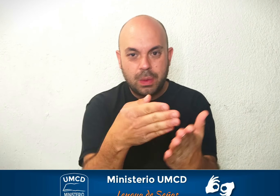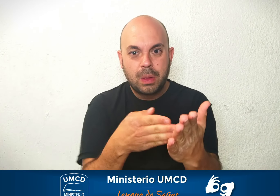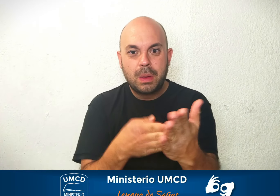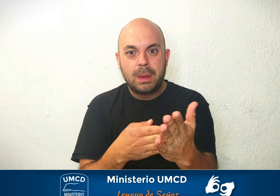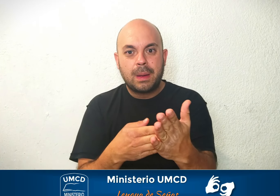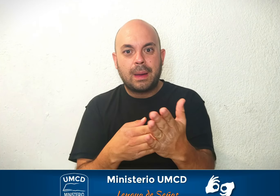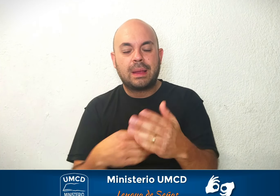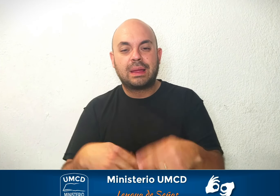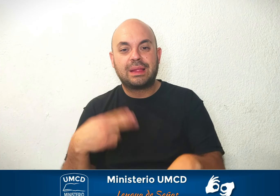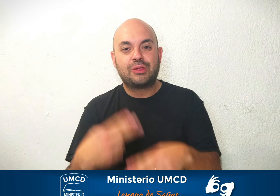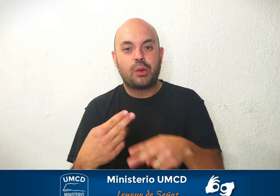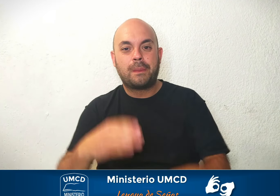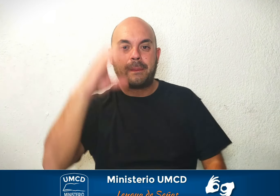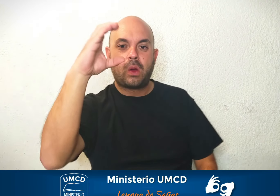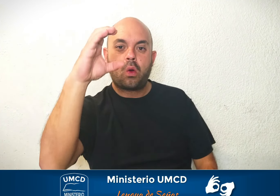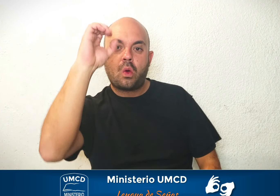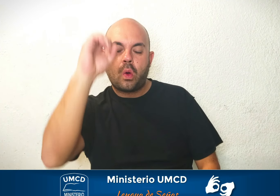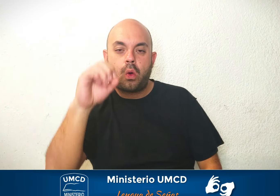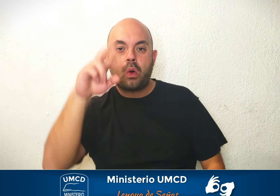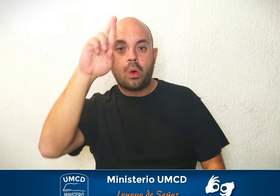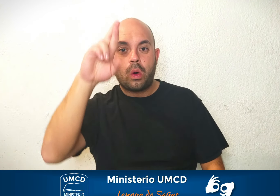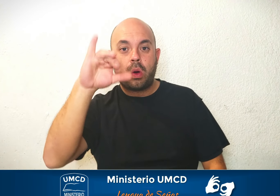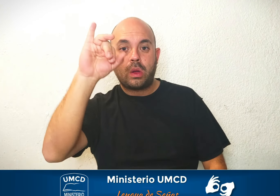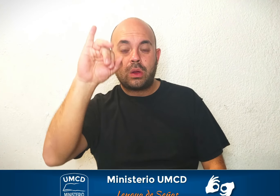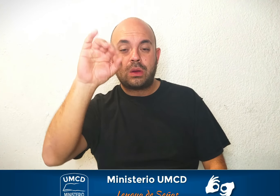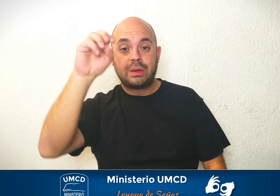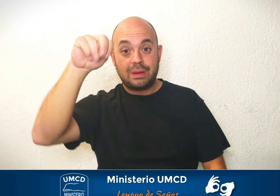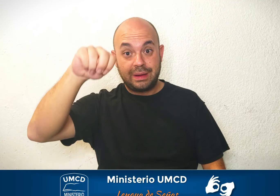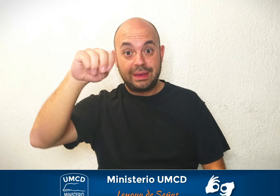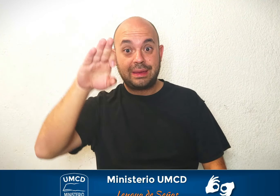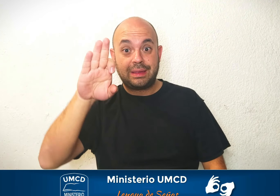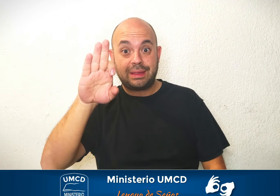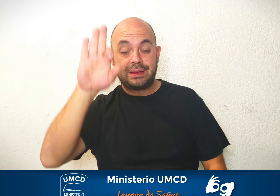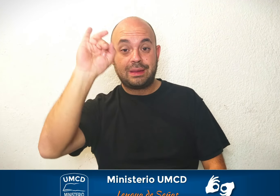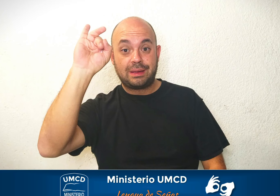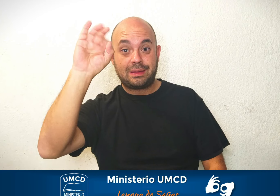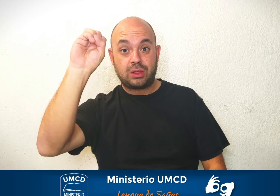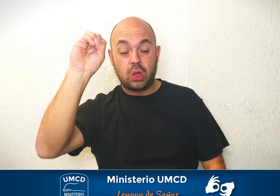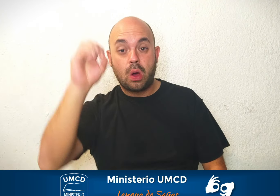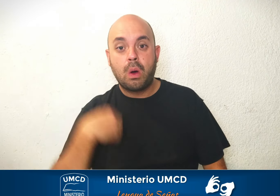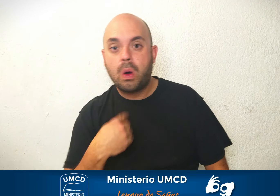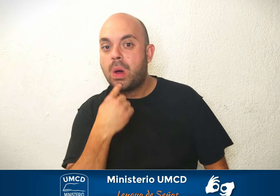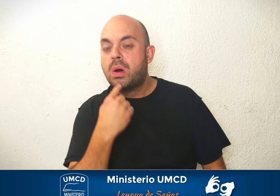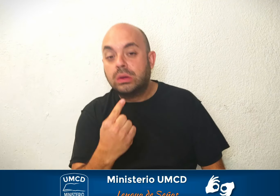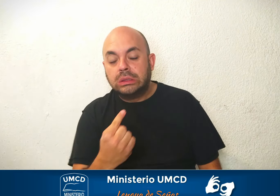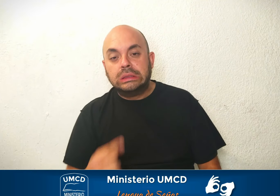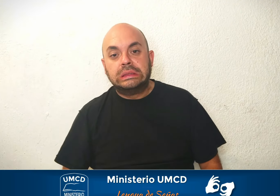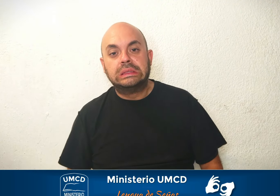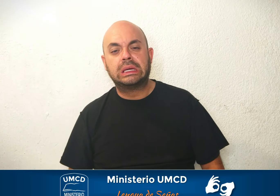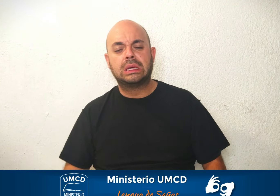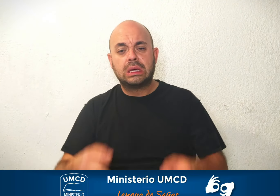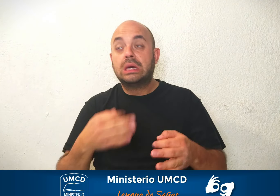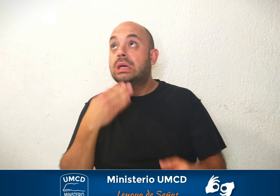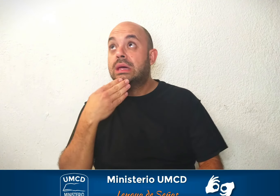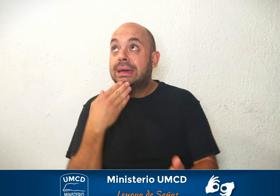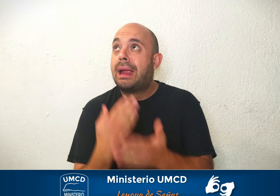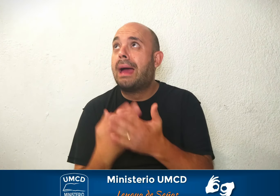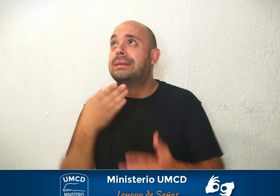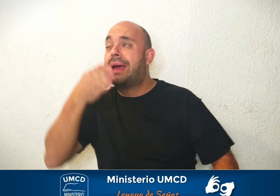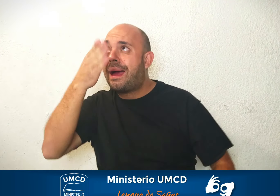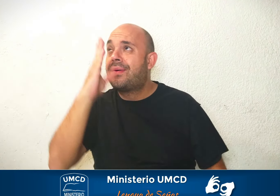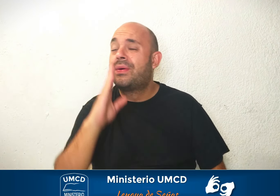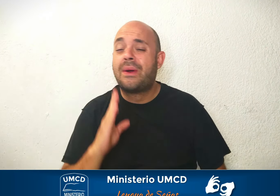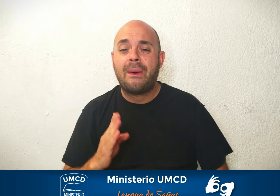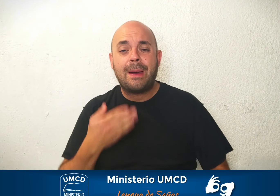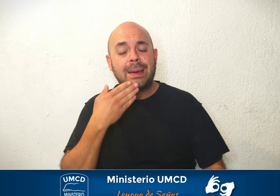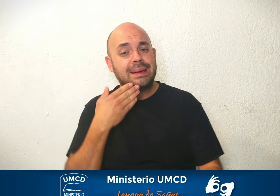la persona del Señor Jesucristo, recordándonos a nosotros que es gracias a la obra de Jesús que